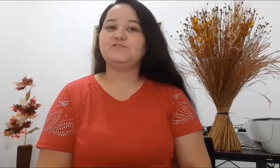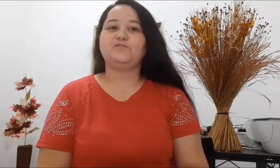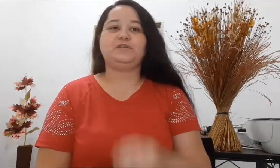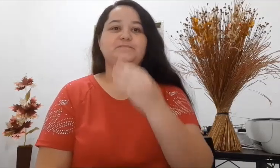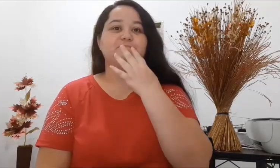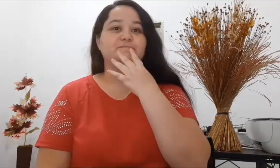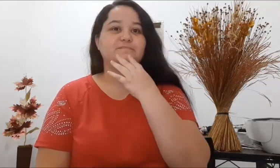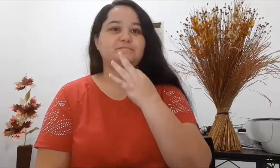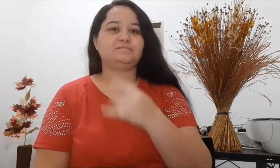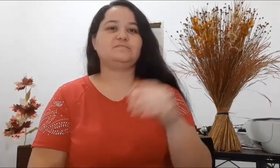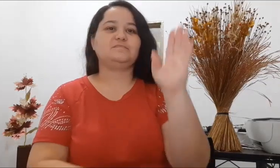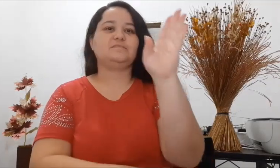foi: